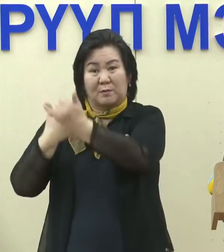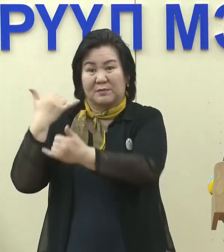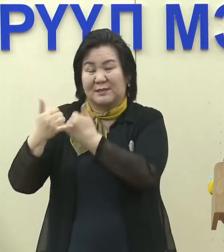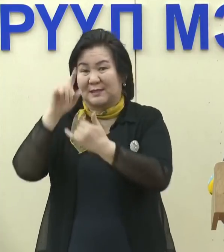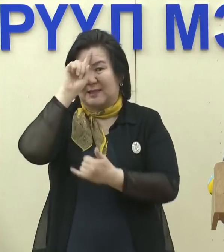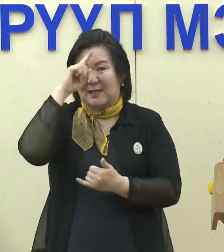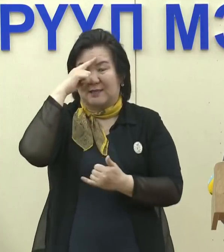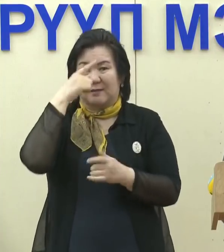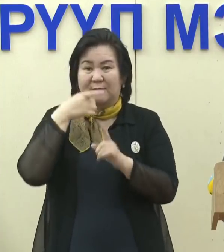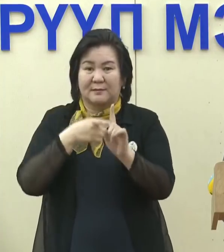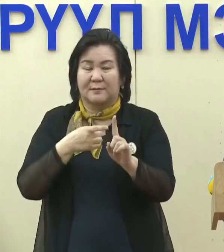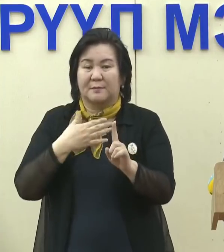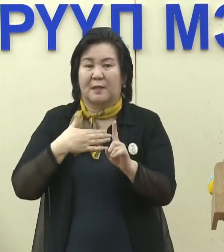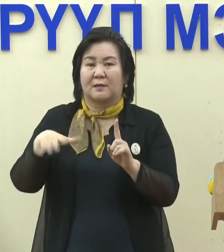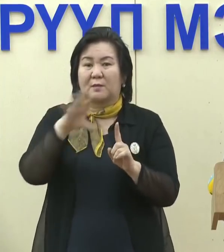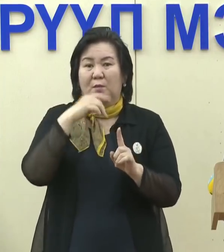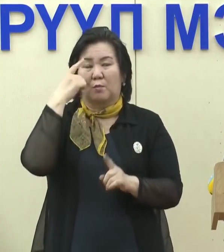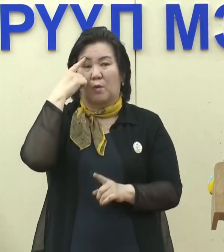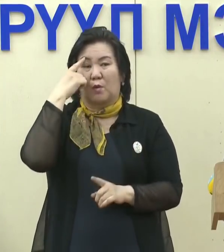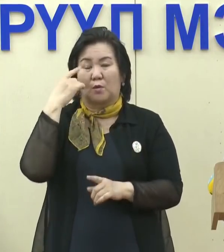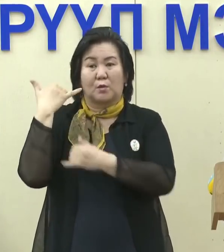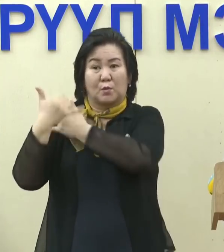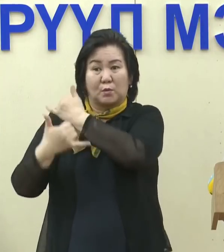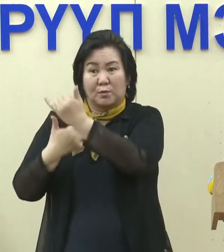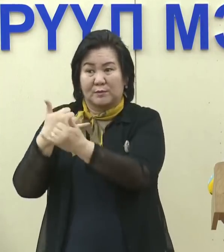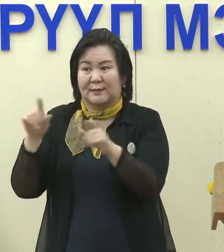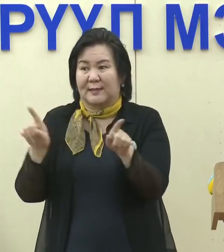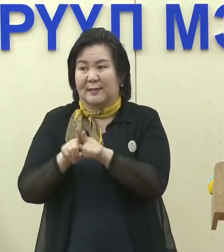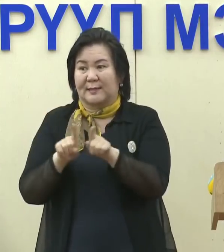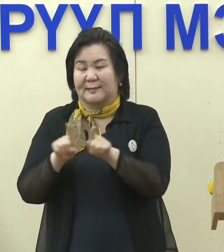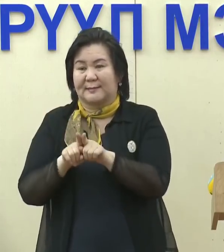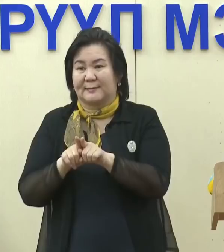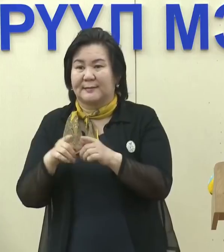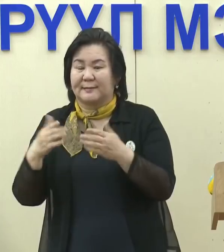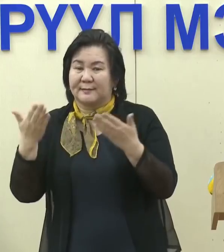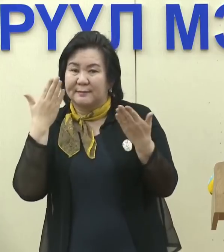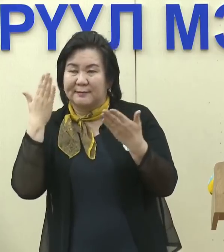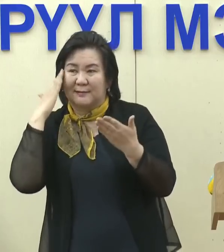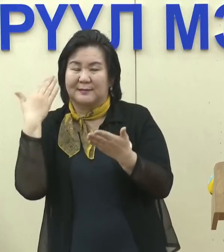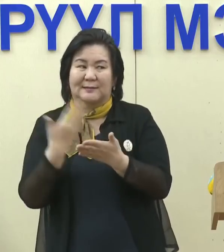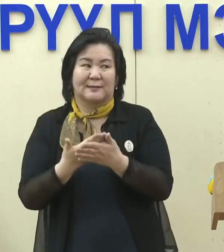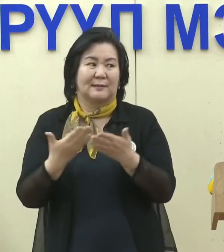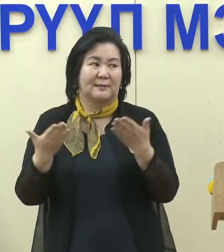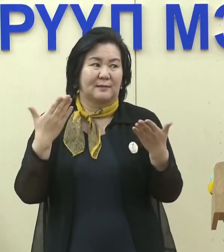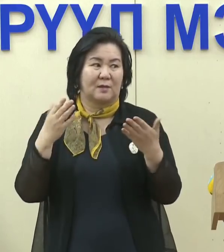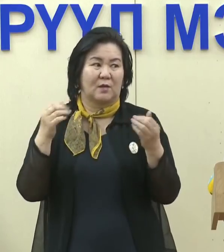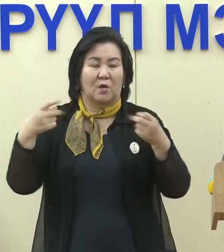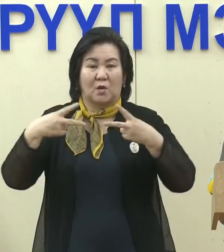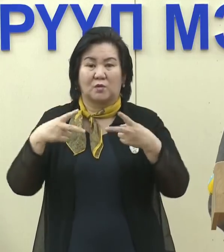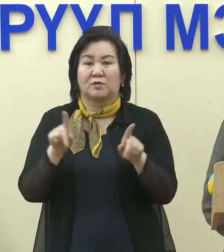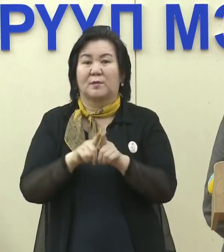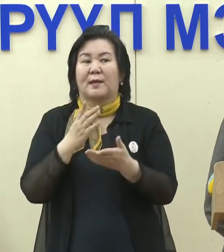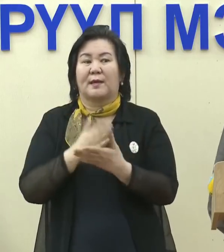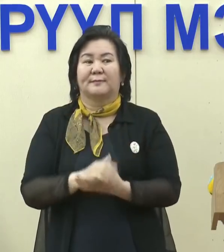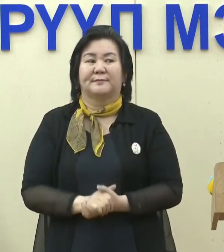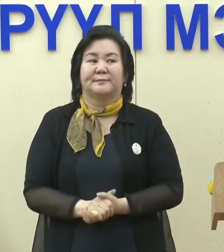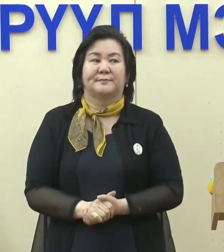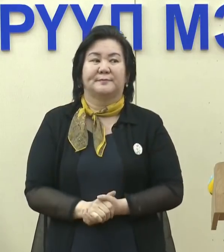одоо манайхны бас энэ Монголын уламжилт ангаах ухааны эрдэмтдийн санал болгоод байгаа юмтэй бол ойрлцоо байгаа гэхлээ